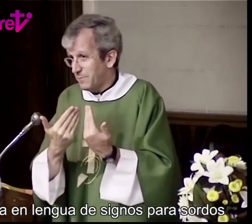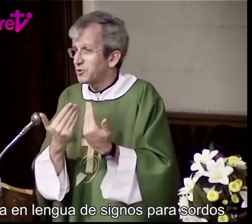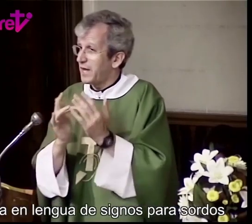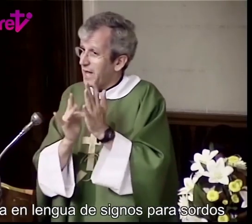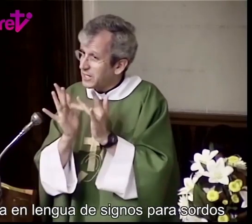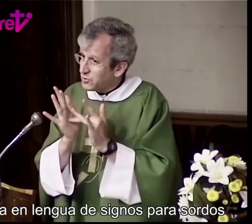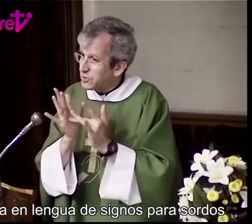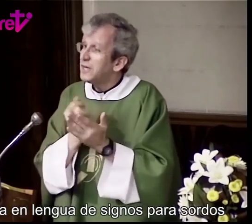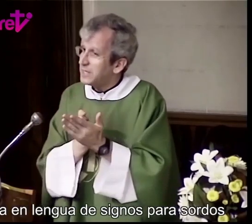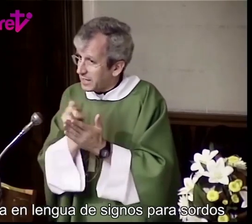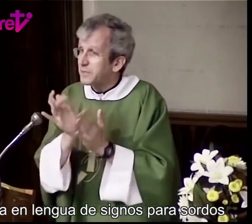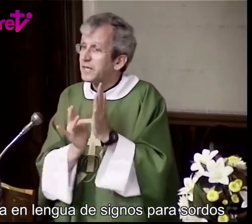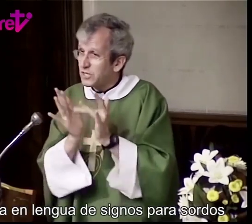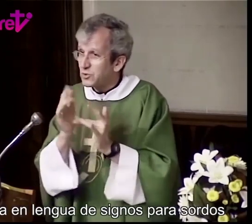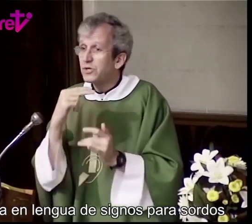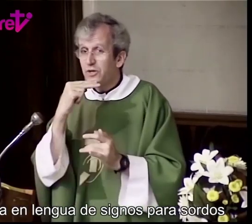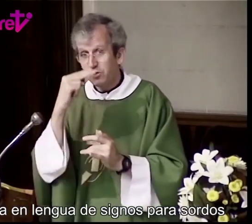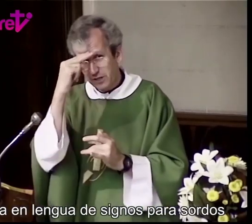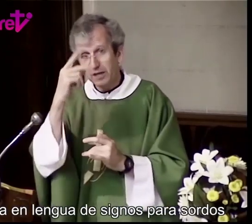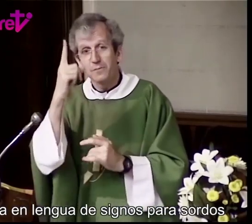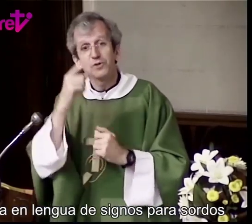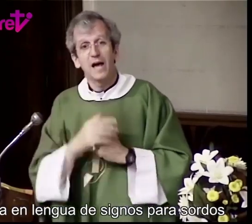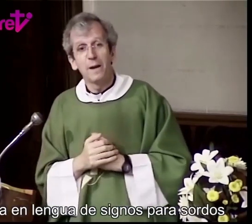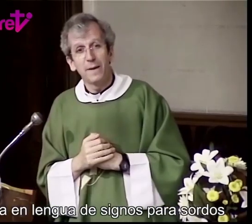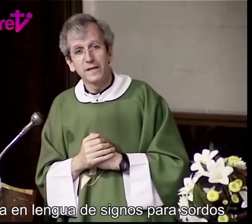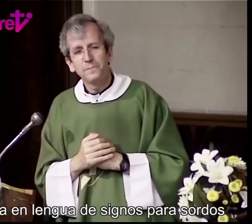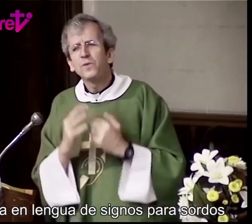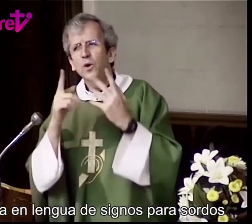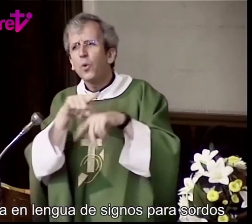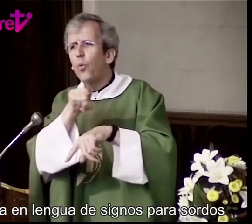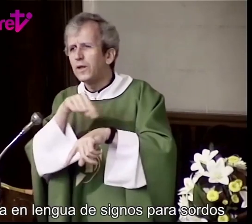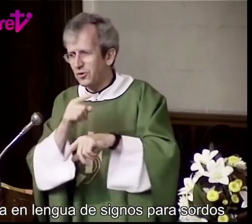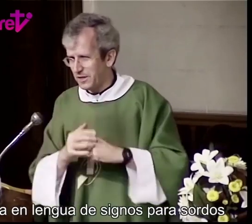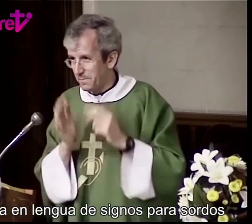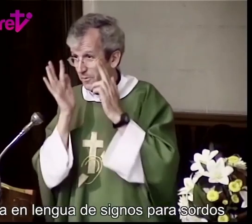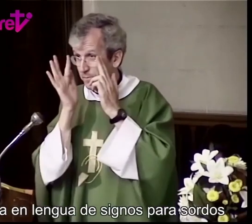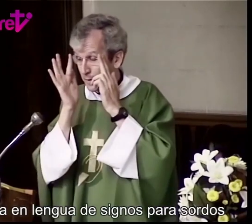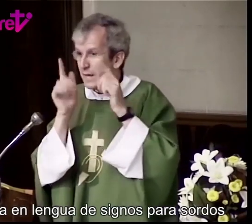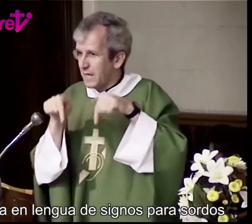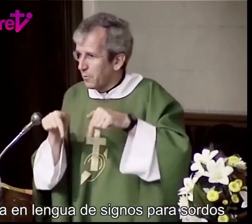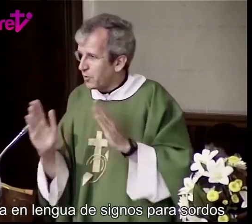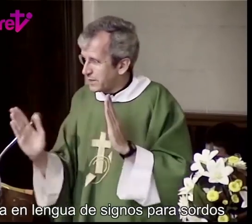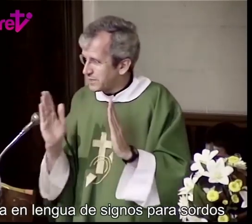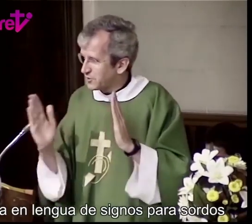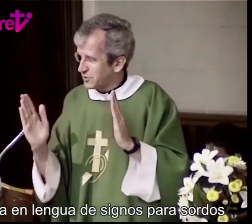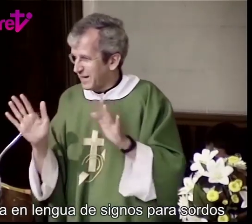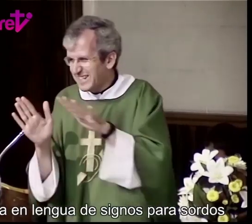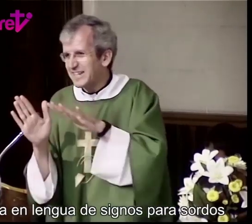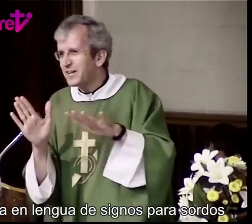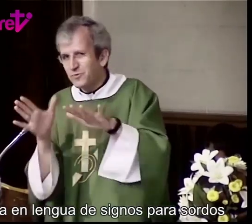a Jesús y a través de Jesús nos dirigimos al Padre. ¿Cuánto tiempo? Y a lo mejor en estas